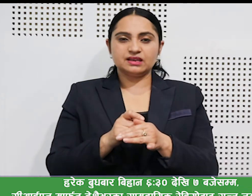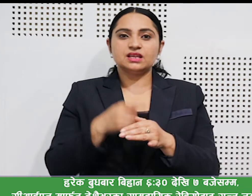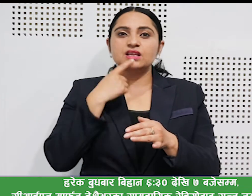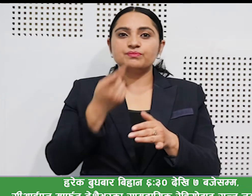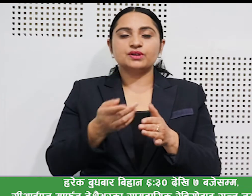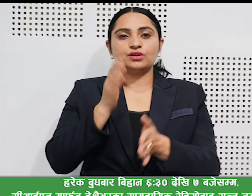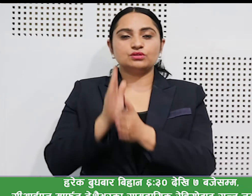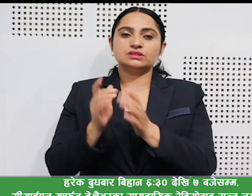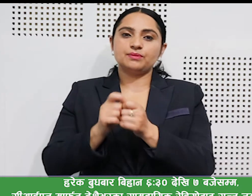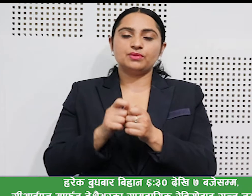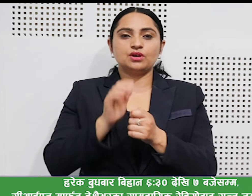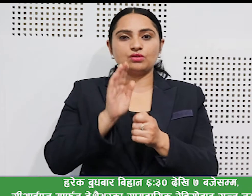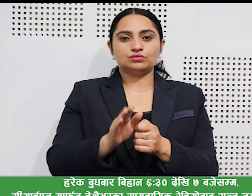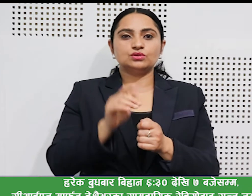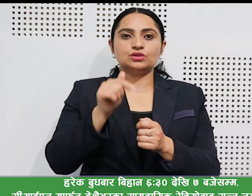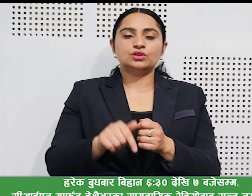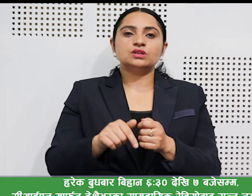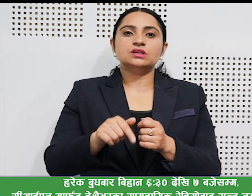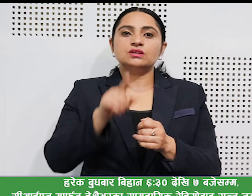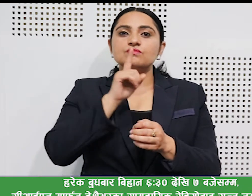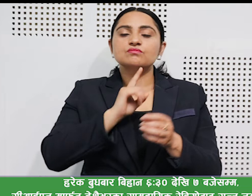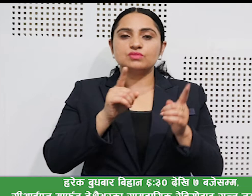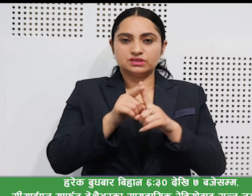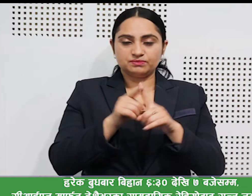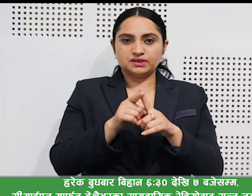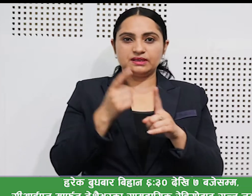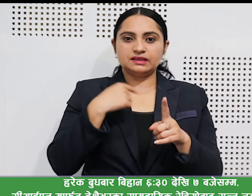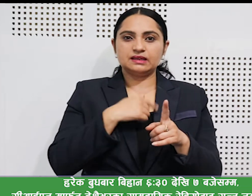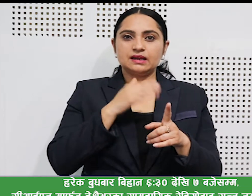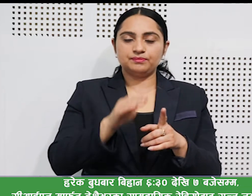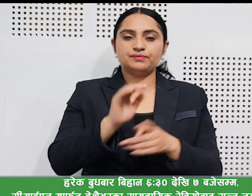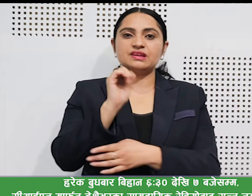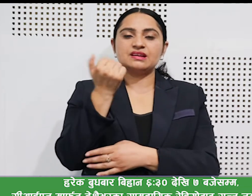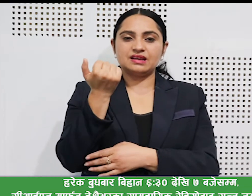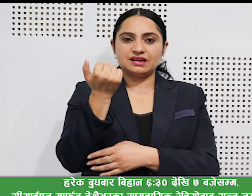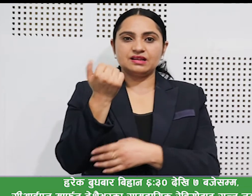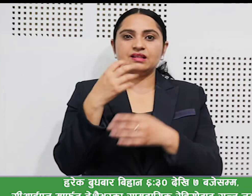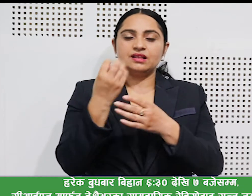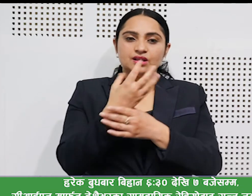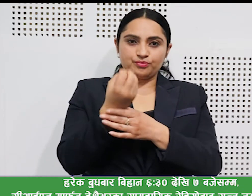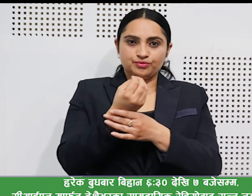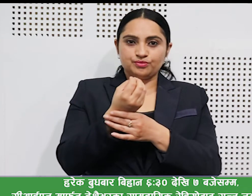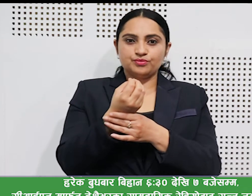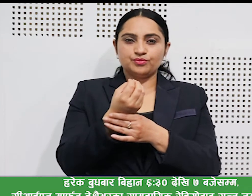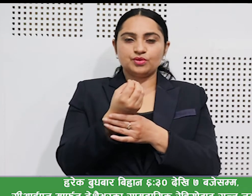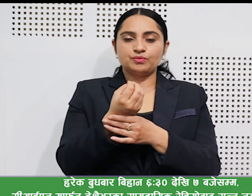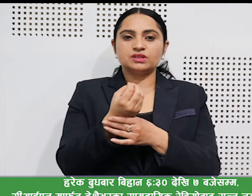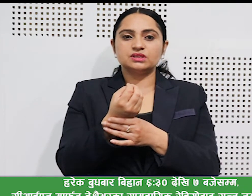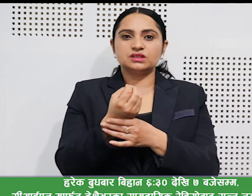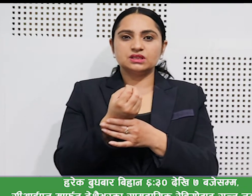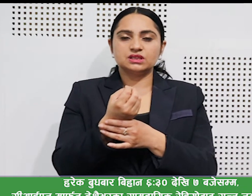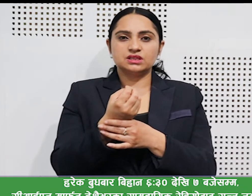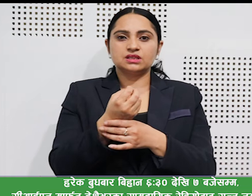बनाउने गर्छौँ। त्यसमा पनि जुन हाम्रो क्लस्टर मेकानिजम छ, हाम्रो राष्ट्रिय विपद प्रतिकार कार्यढाँचा छ, त्यो अनुसार